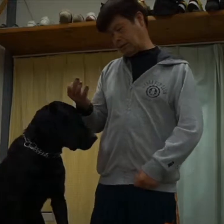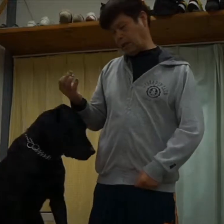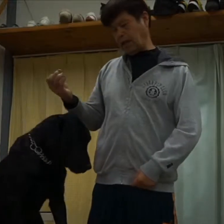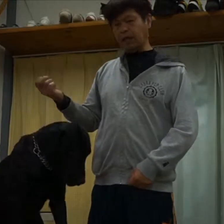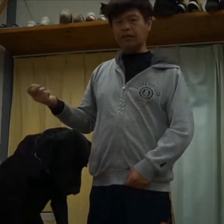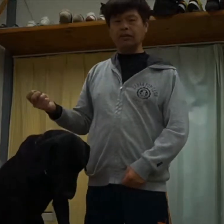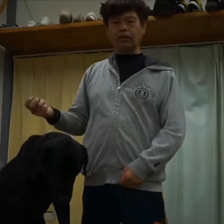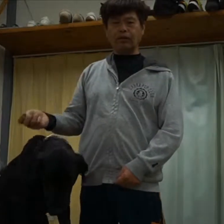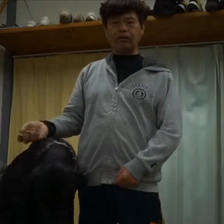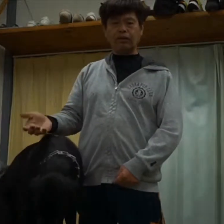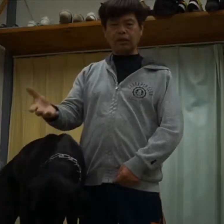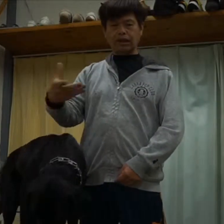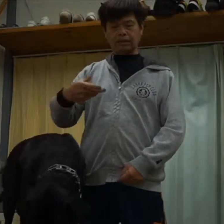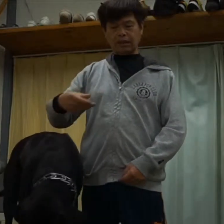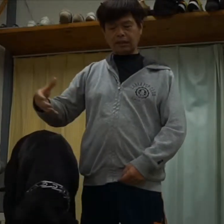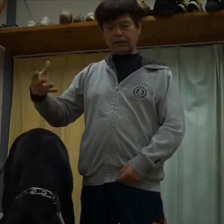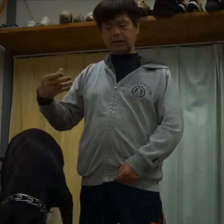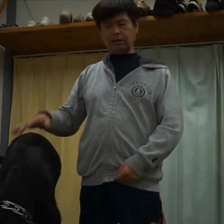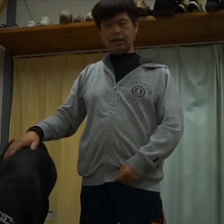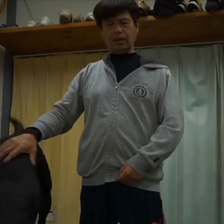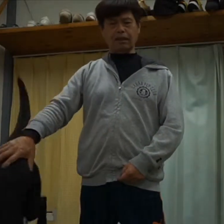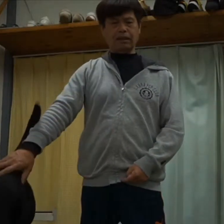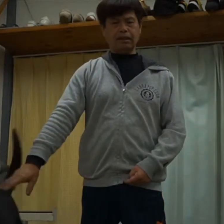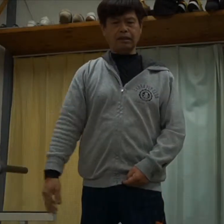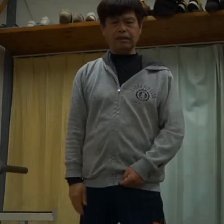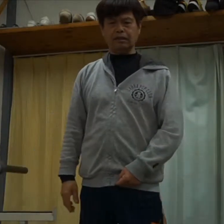たくさんの優しさ